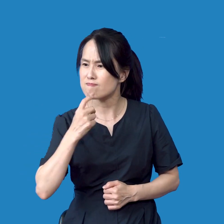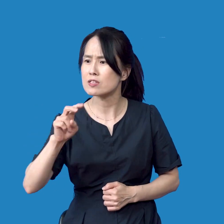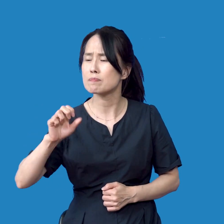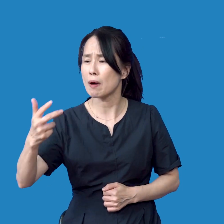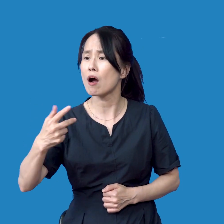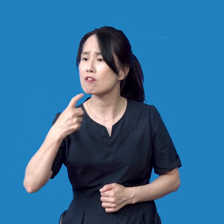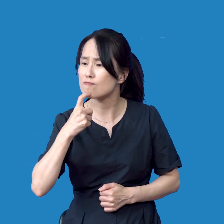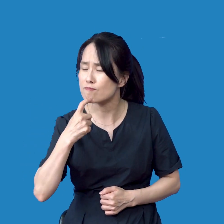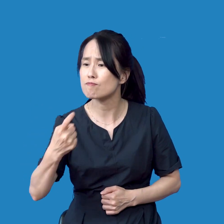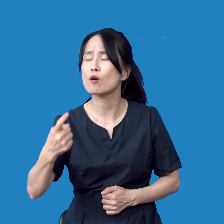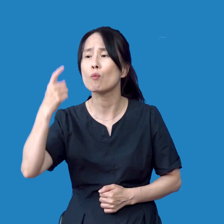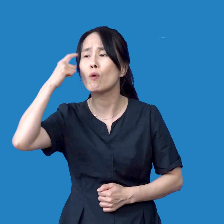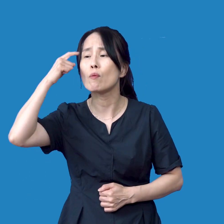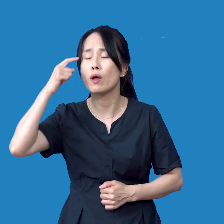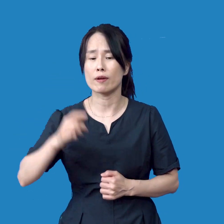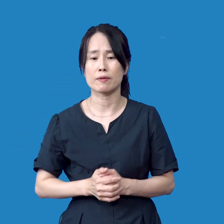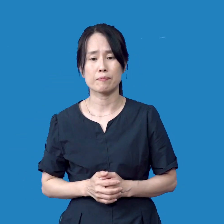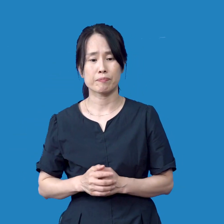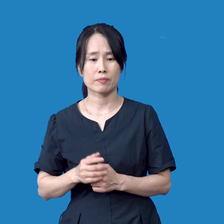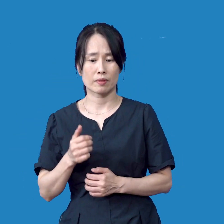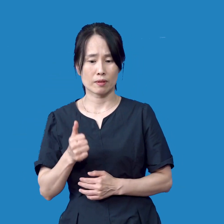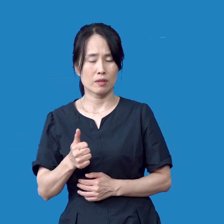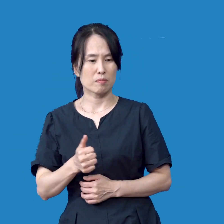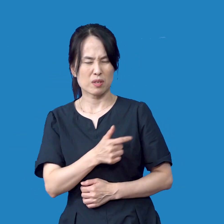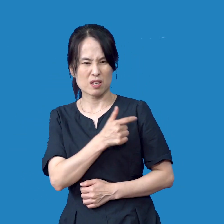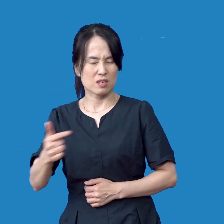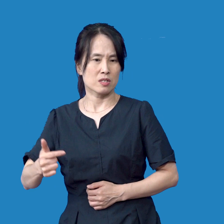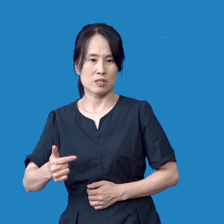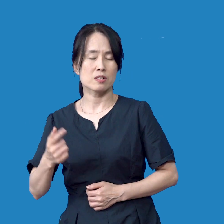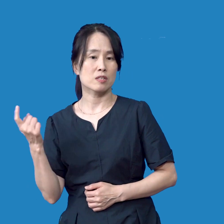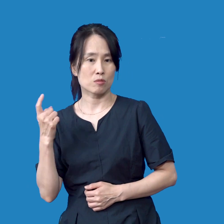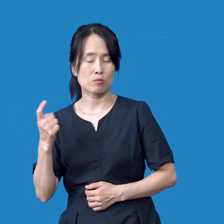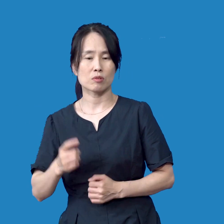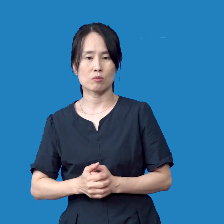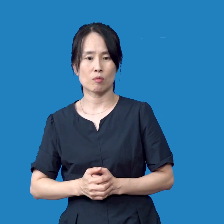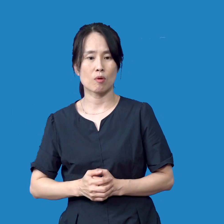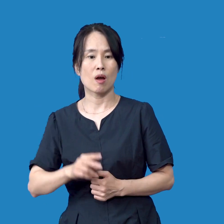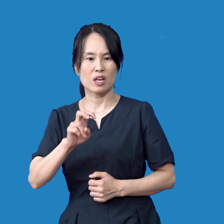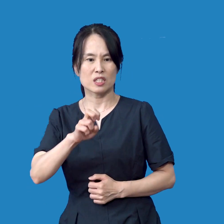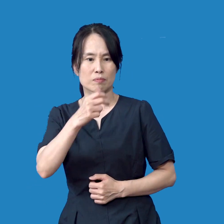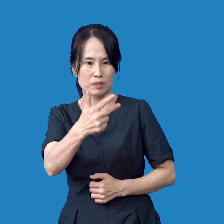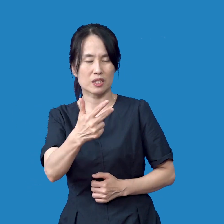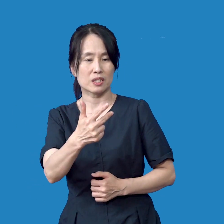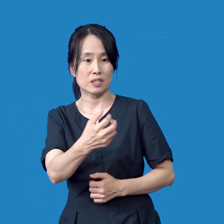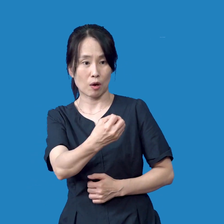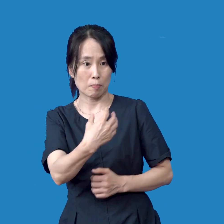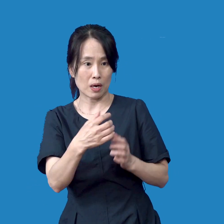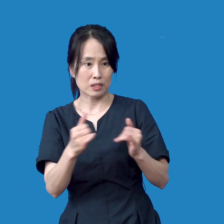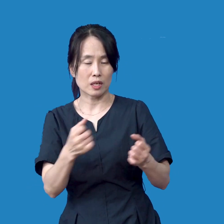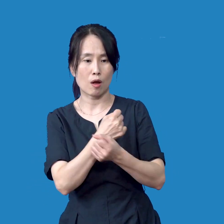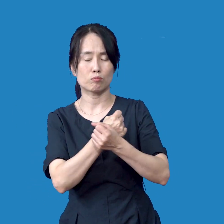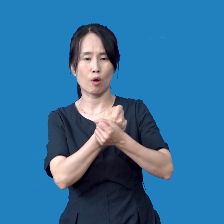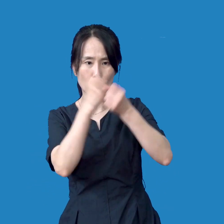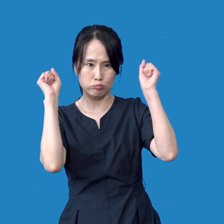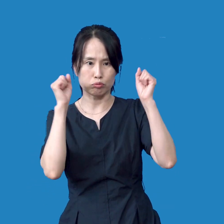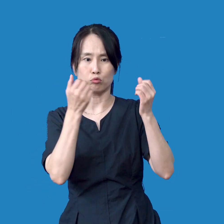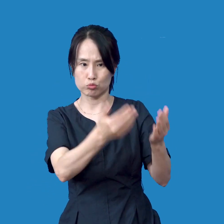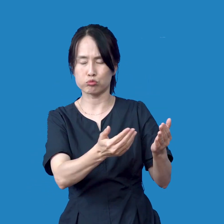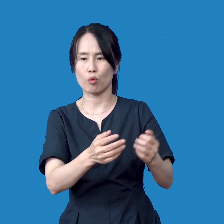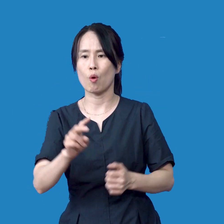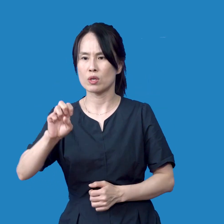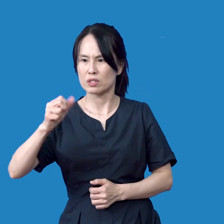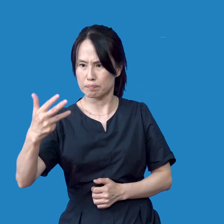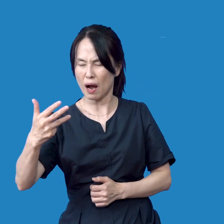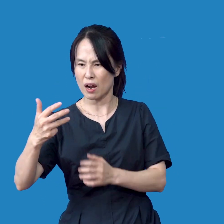않습니까? 원님이 큰 소리로 여봐라, 27이라고 한 사람 한 놈은 풀어주고 28이라고